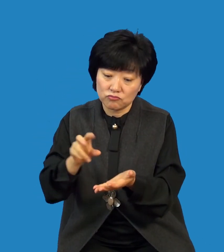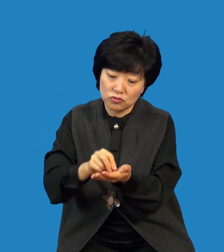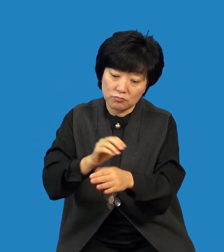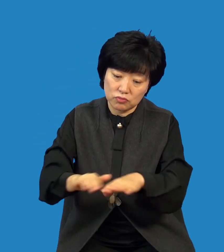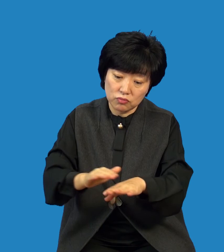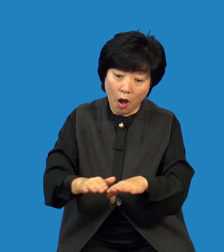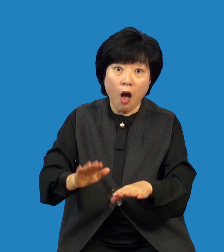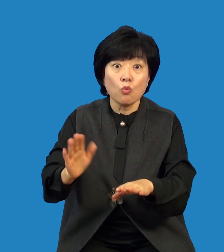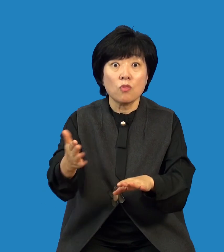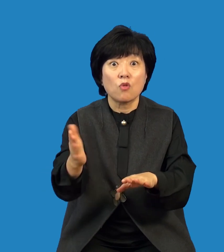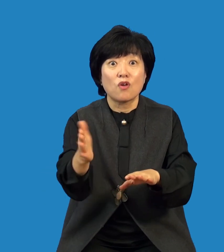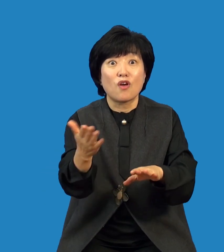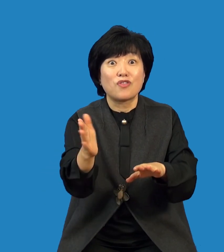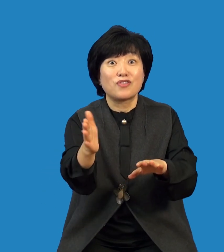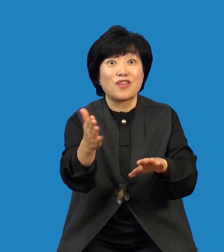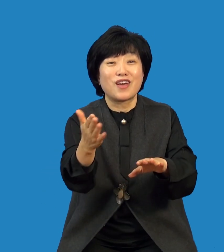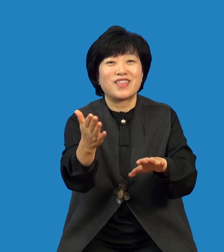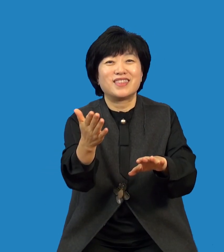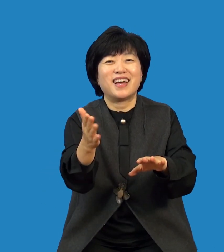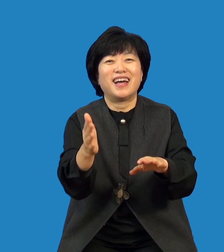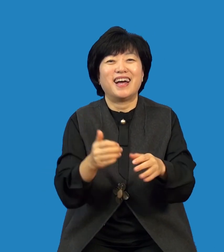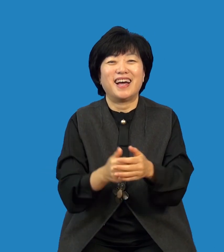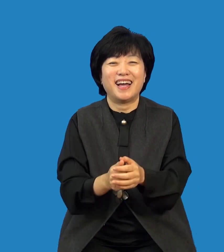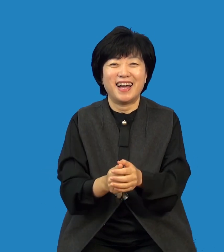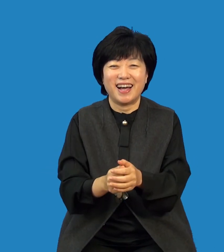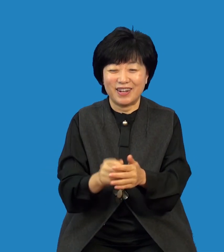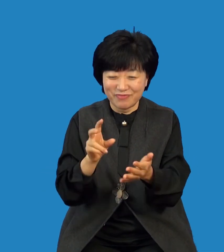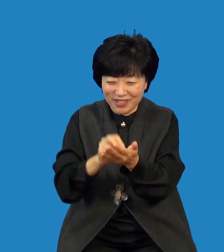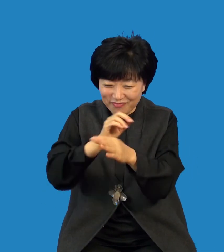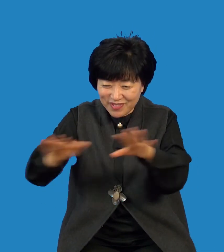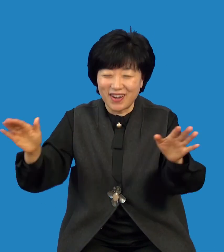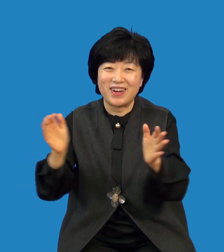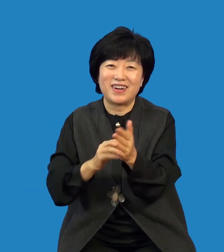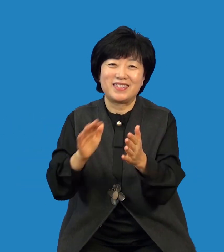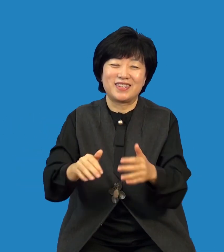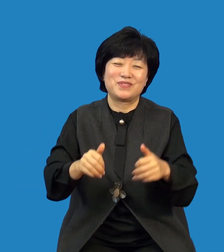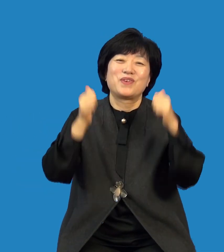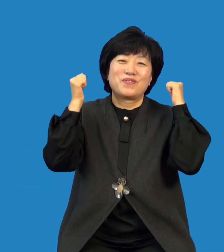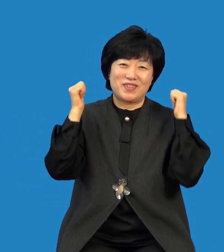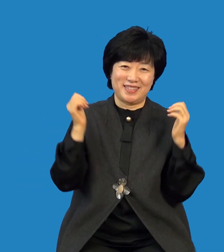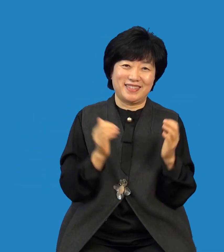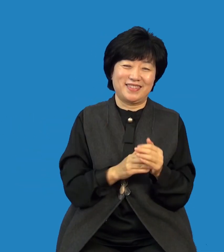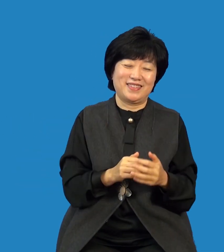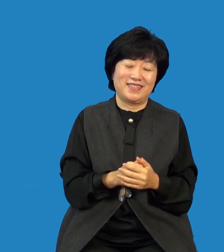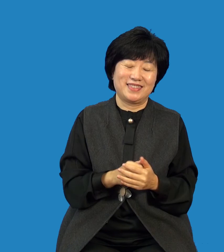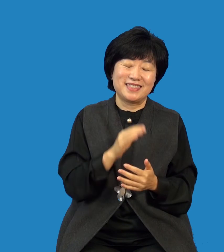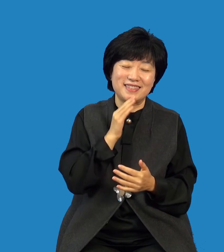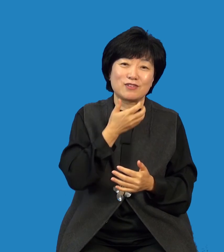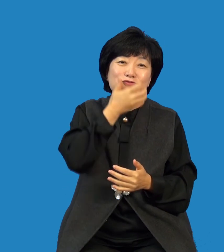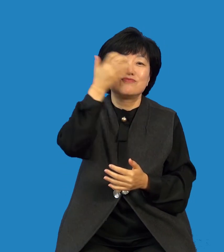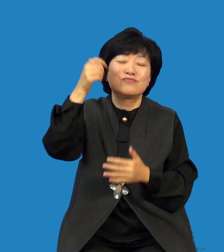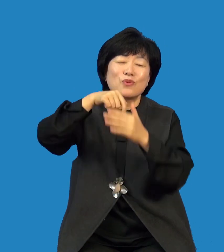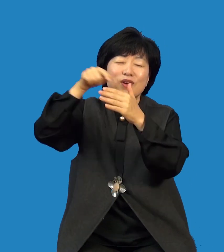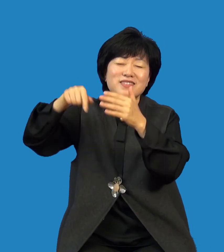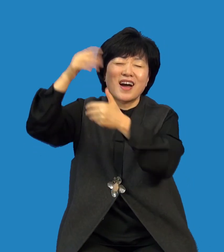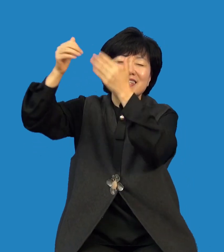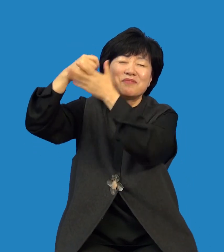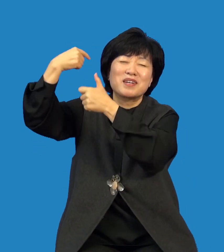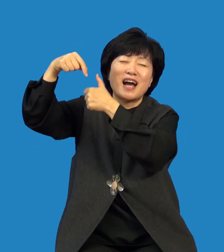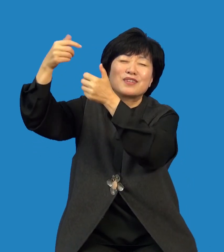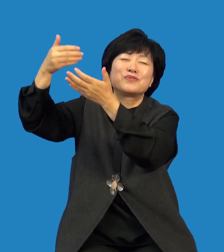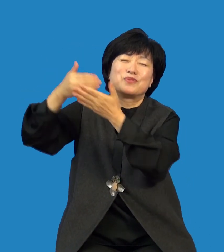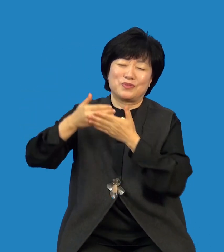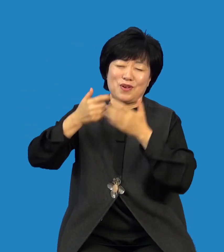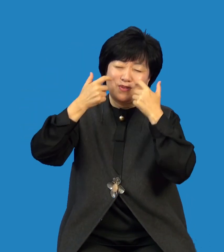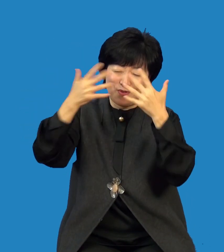정답이었어요. 허무하시겠지만 그렇게 해서 졸업을 했어요. 정말 꿈에서 풀어본 게 정답이었어. 정확히. 제가